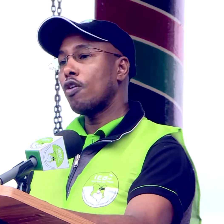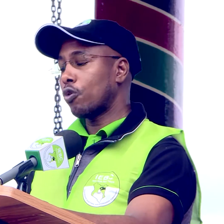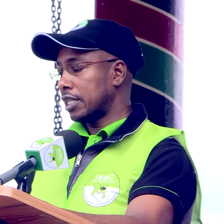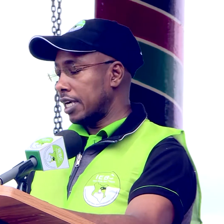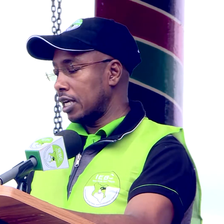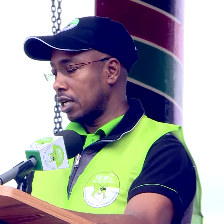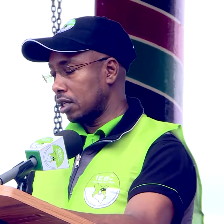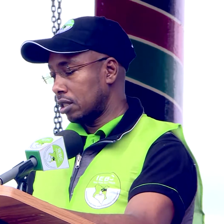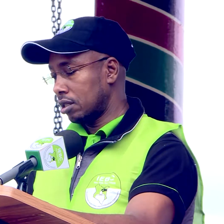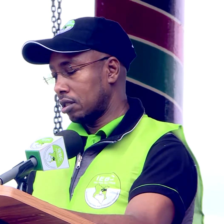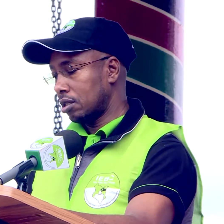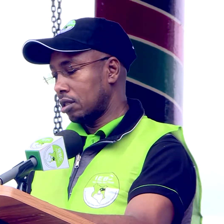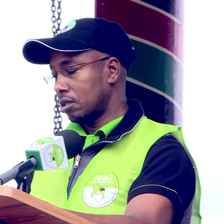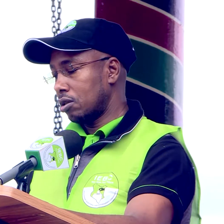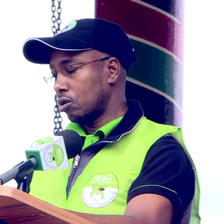ninachukua fursa hii